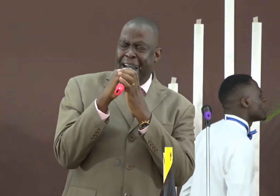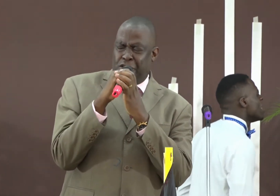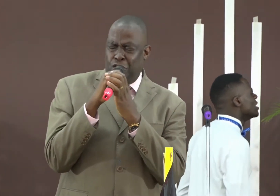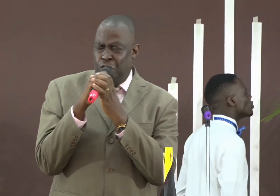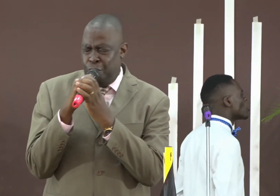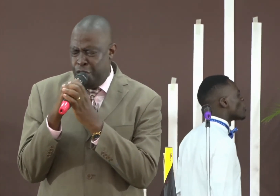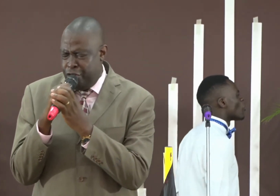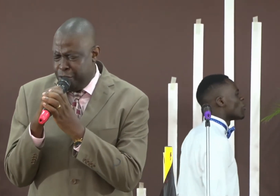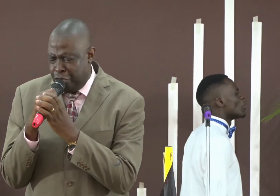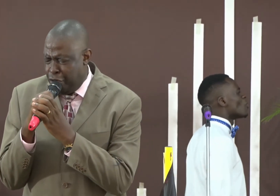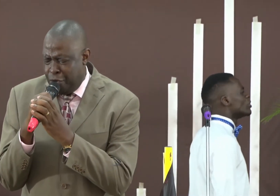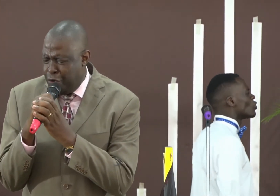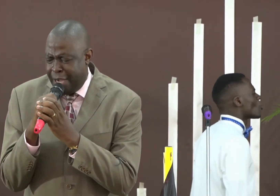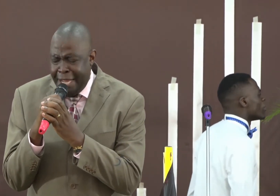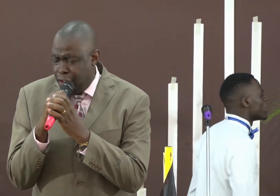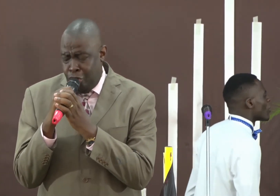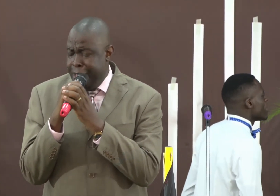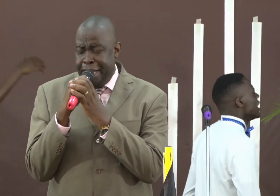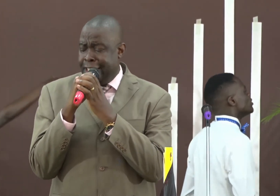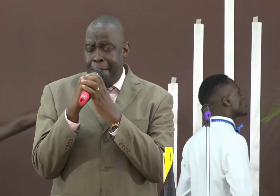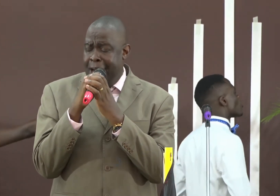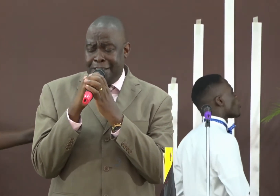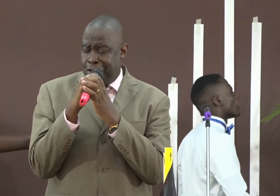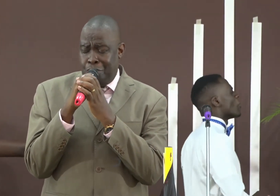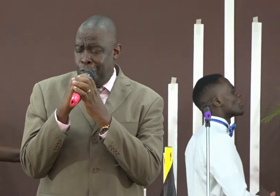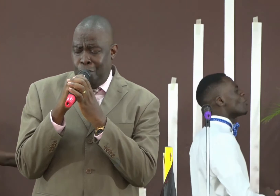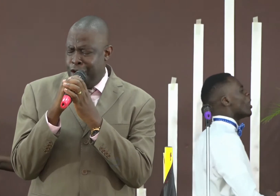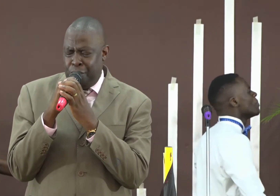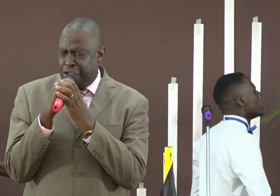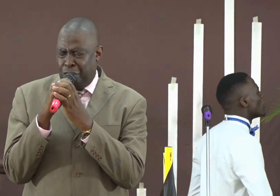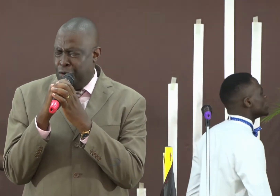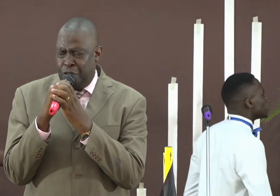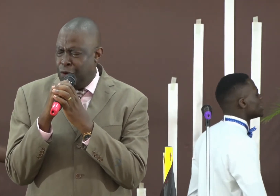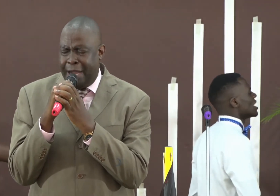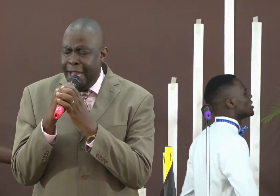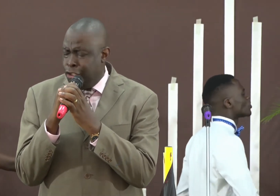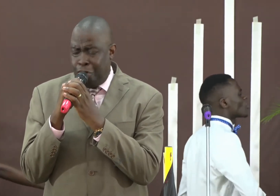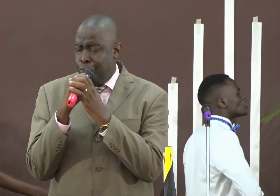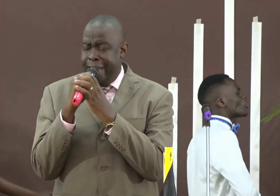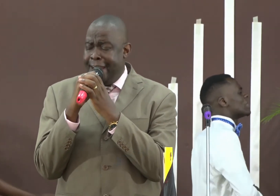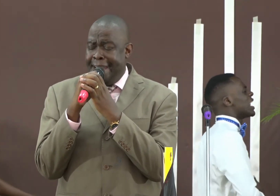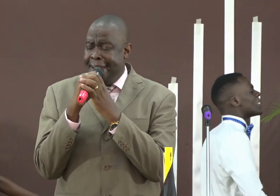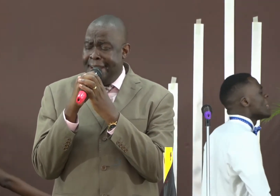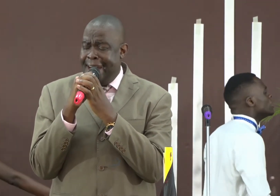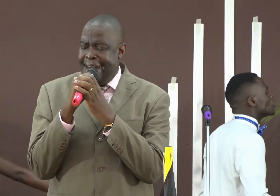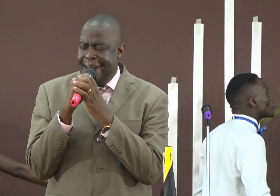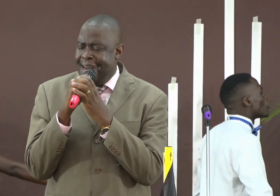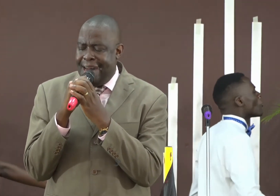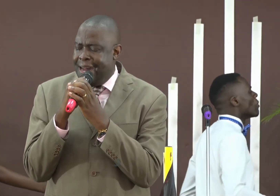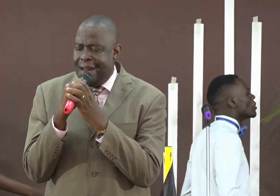Tuzireta masoko moyo mtukubu Tuzireta masoko moyo mtukubu Tukwega